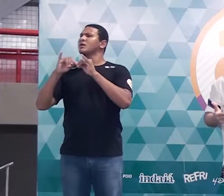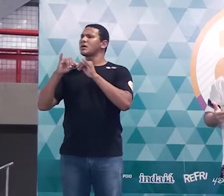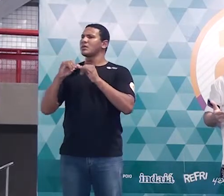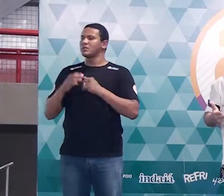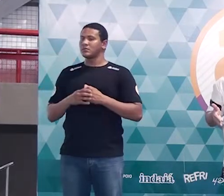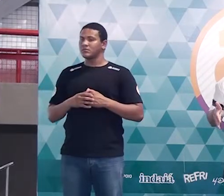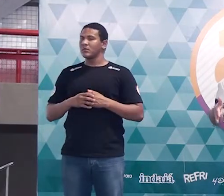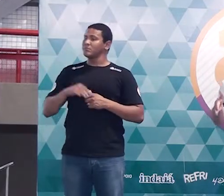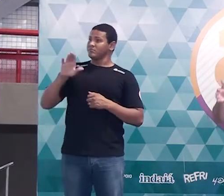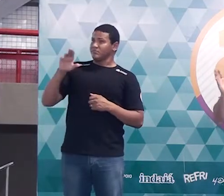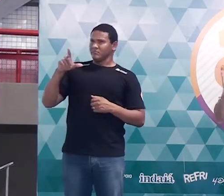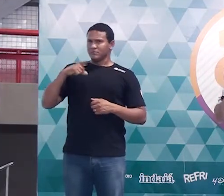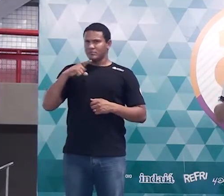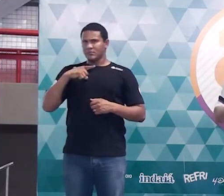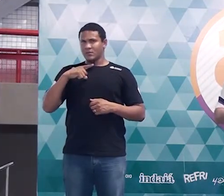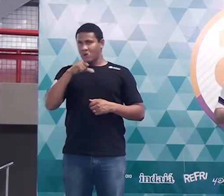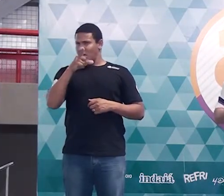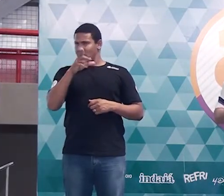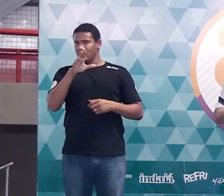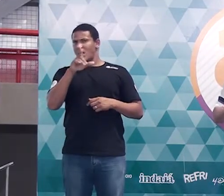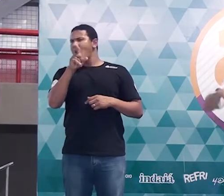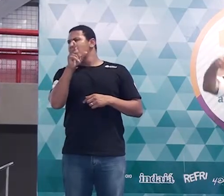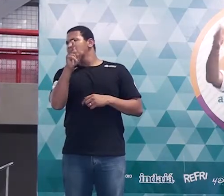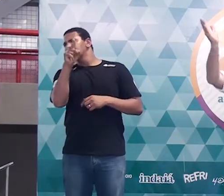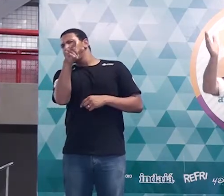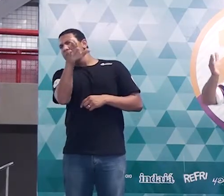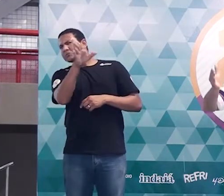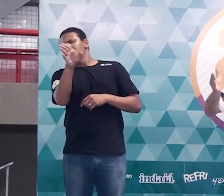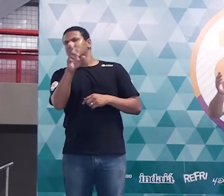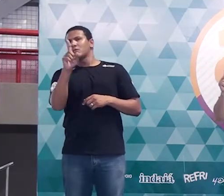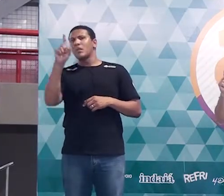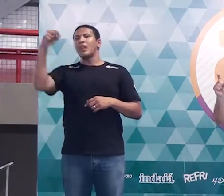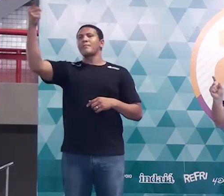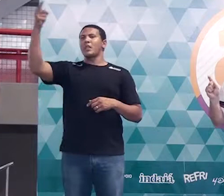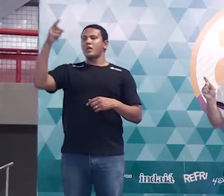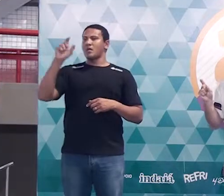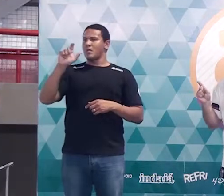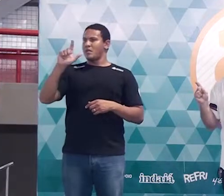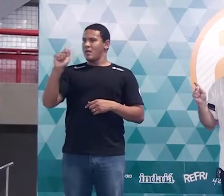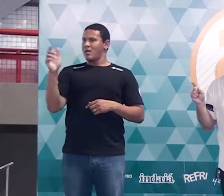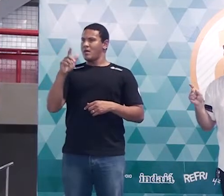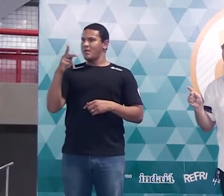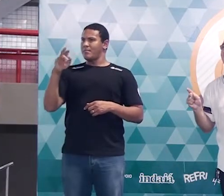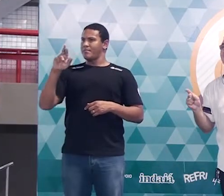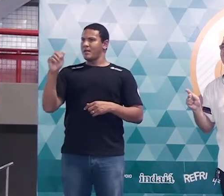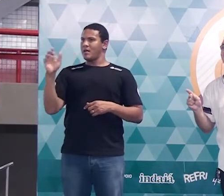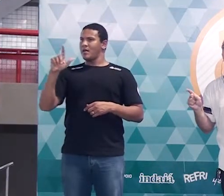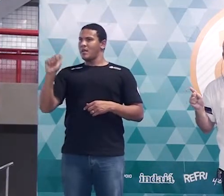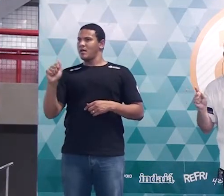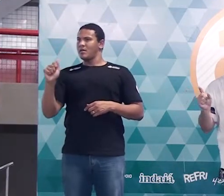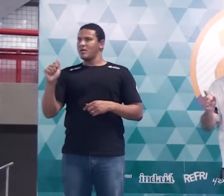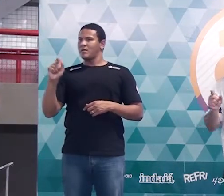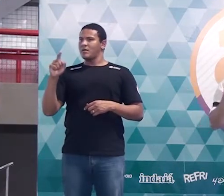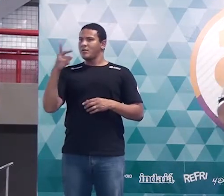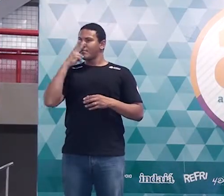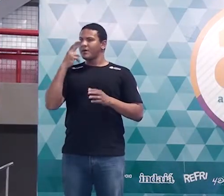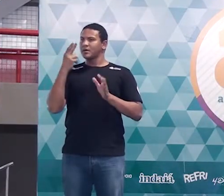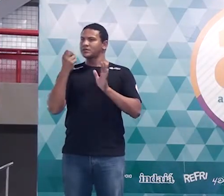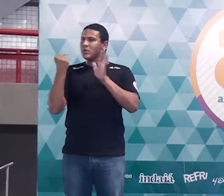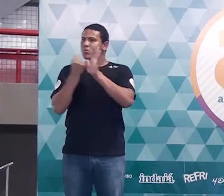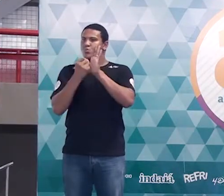supermercado? Aí a pessoa diz, bem ali assim, lá acolá. Isso é o que a gente chama de marca